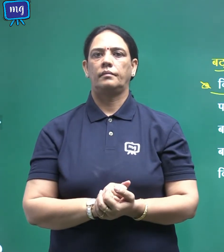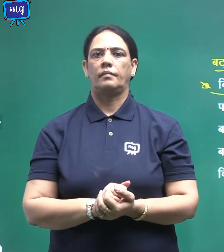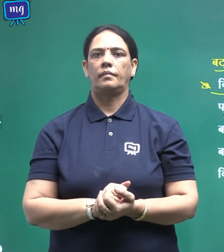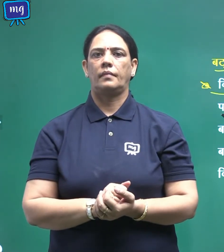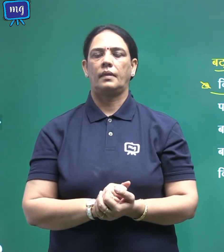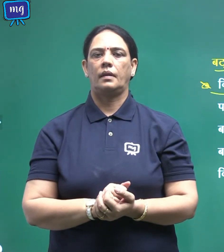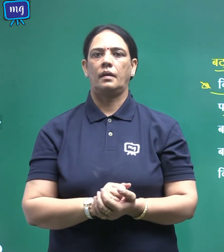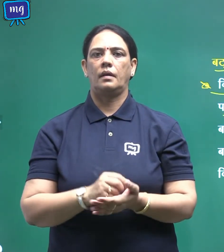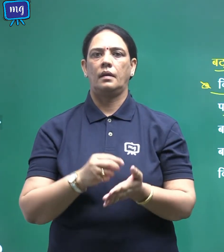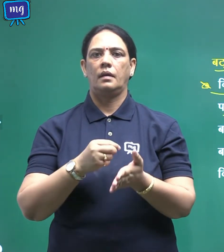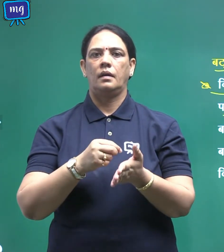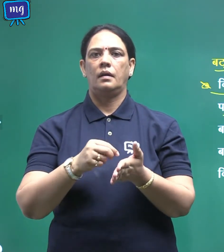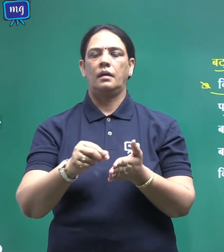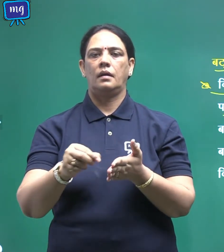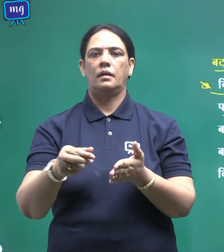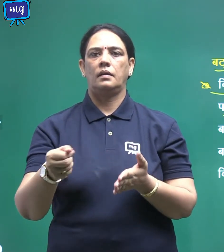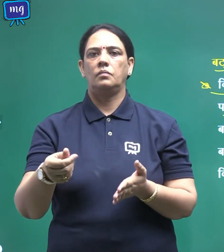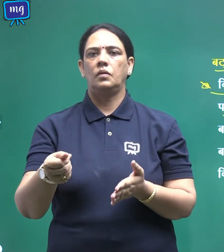अंकित मूल्य पर